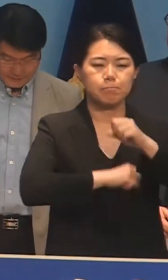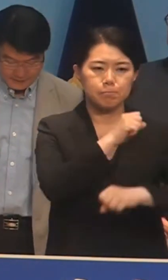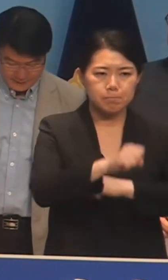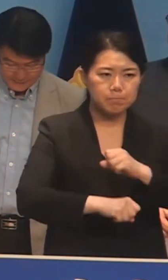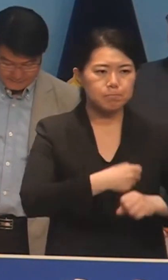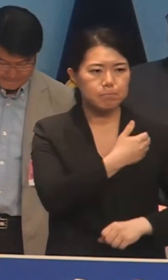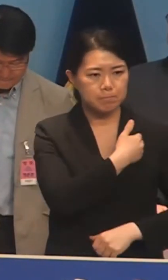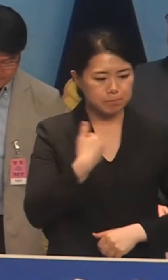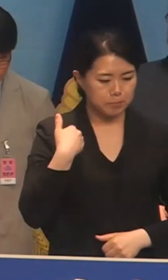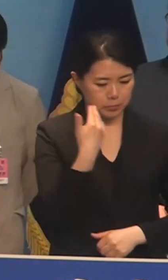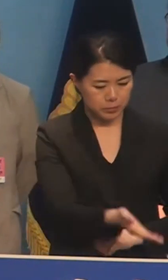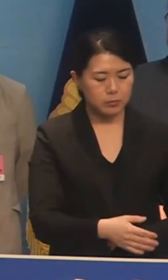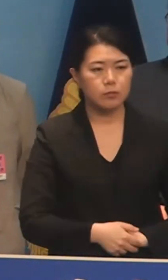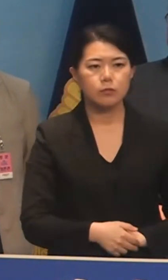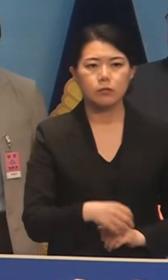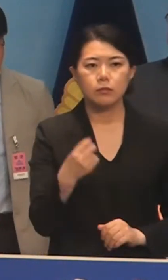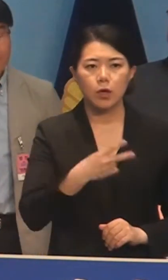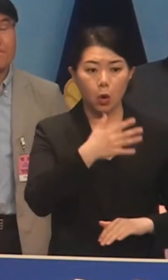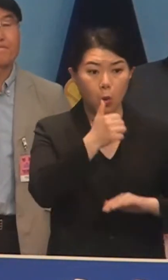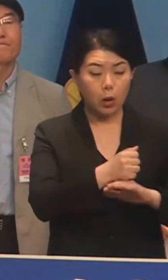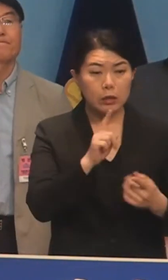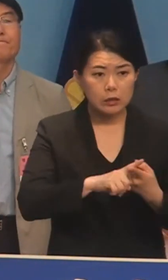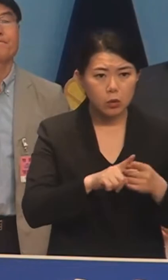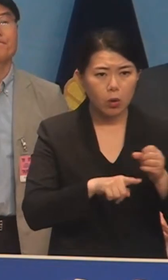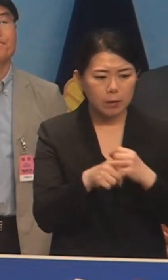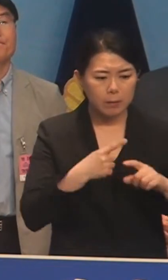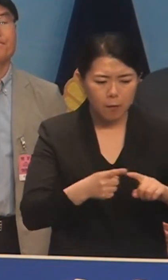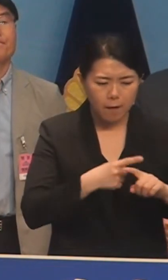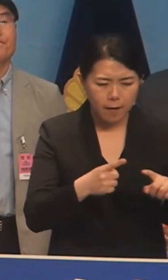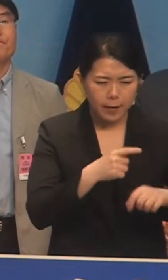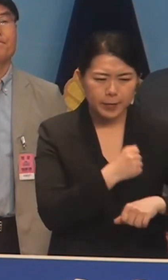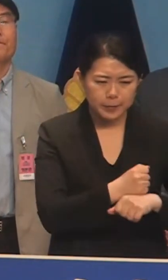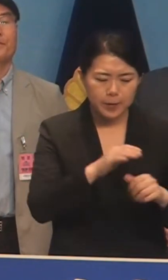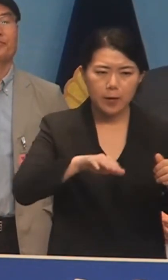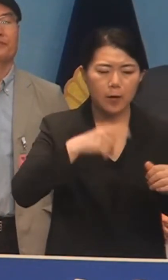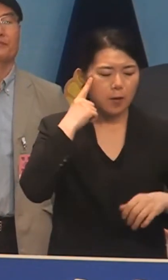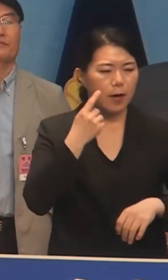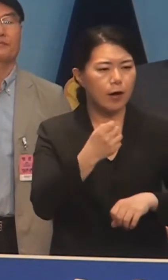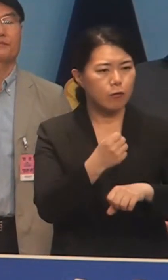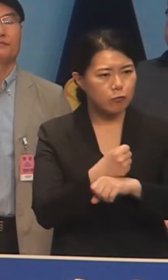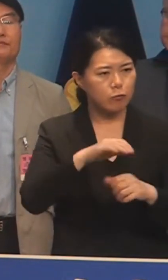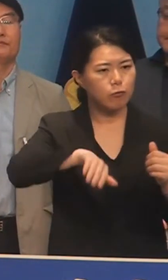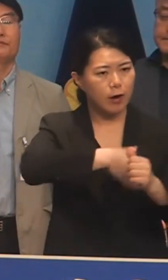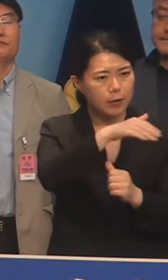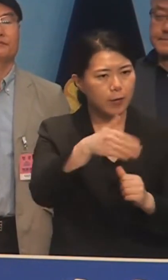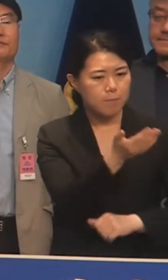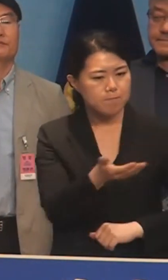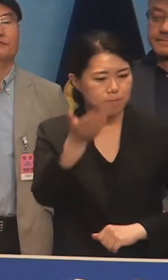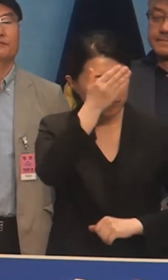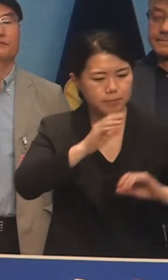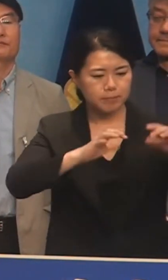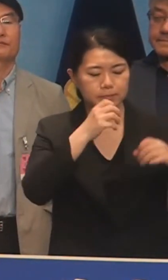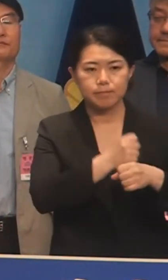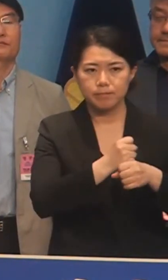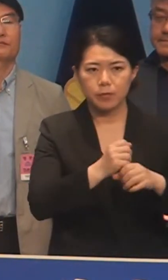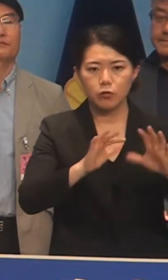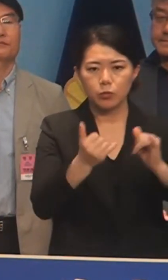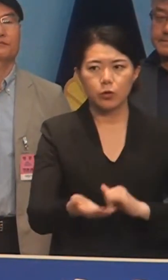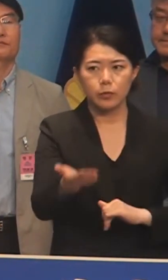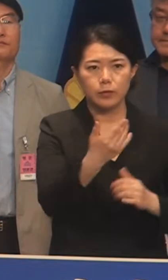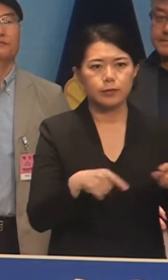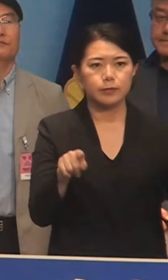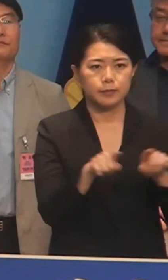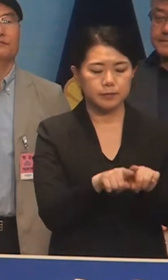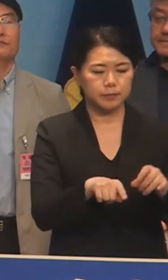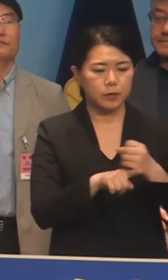자율성을 부여하고 결과에 대해서는 과학적인 평가를 하는 연구 환경 선진화를 추구하겠습니다. 국민 여러분들과